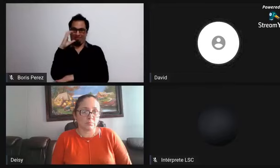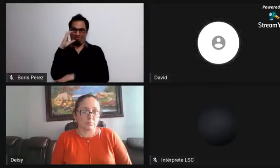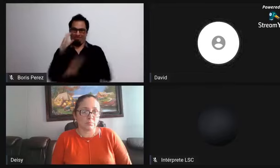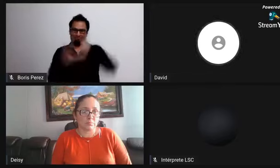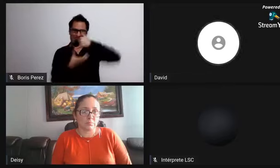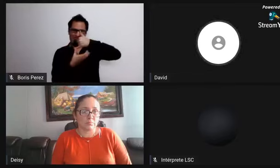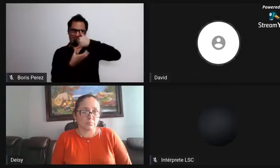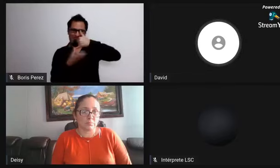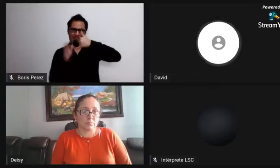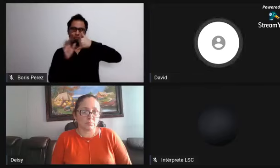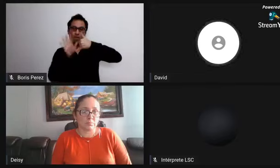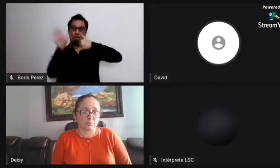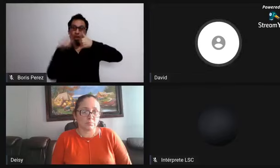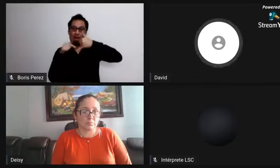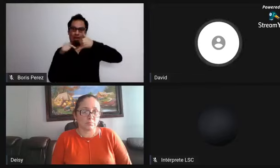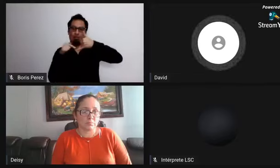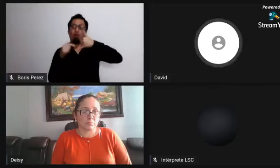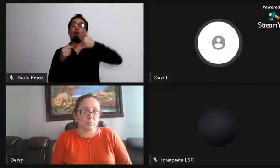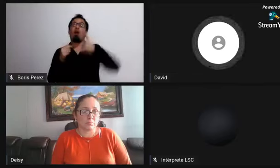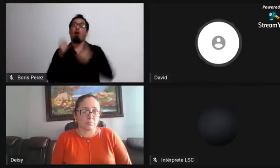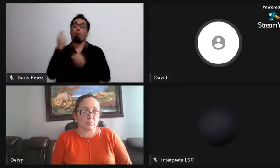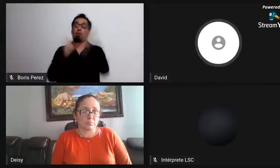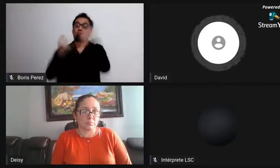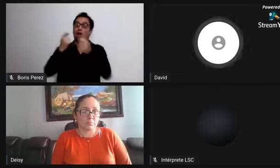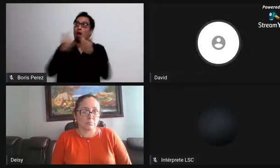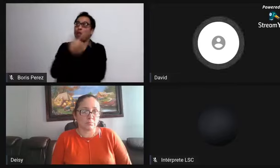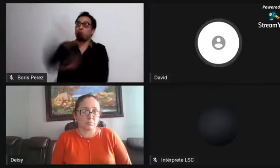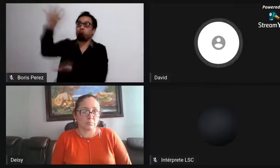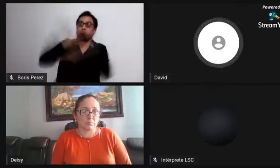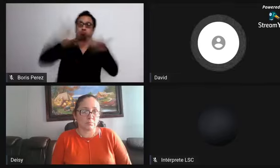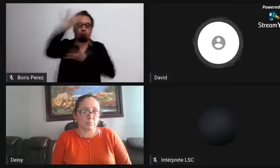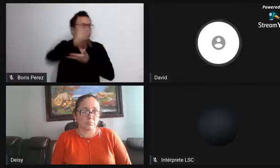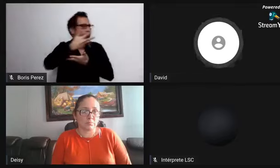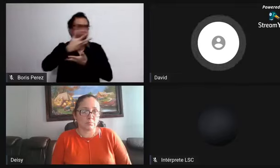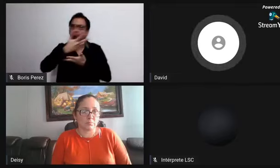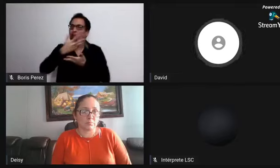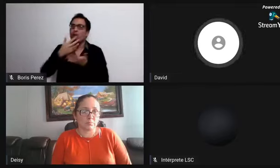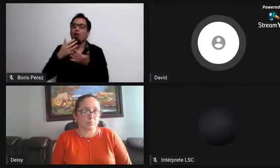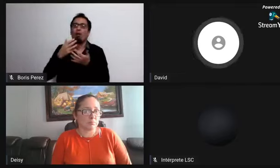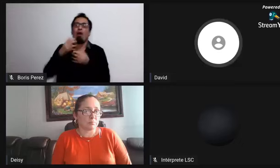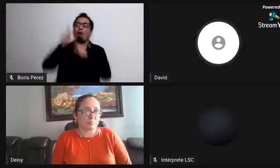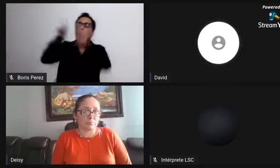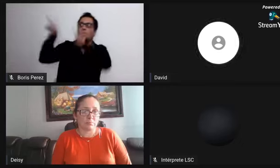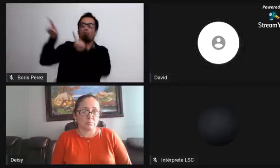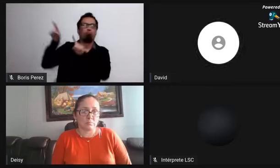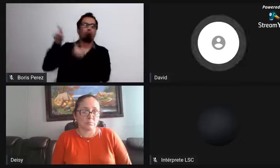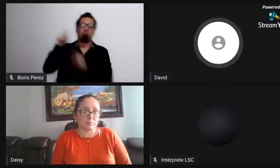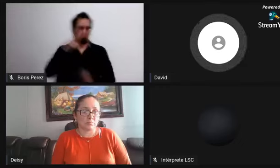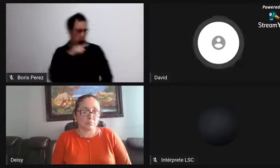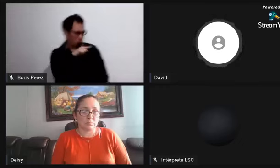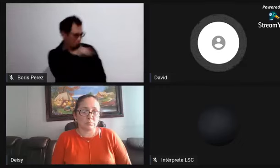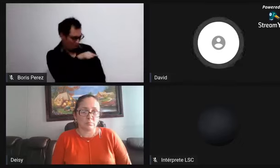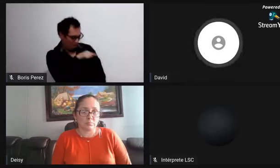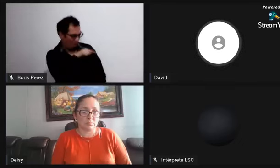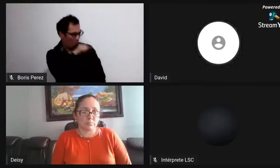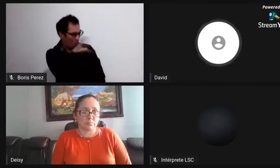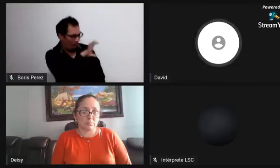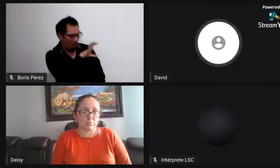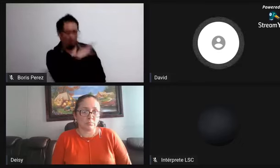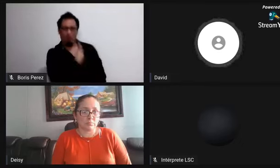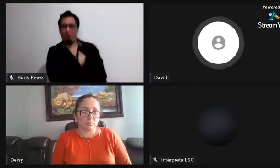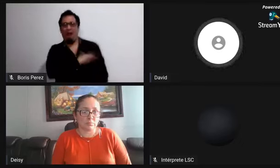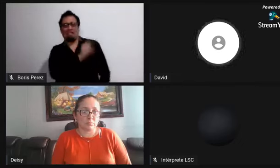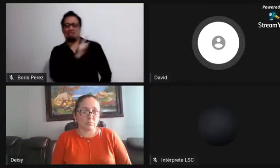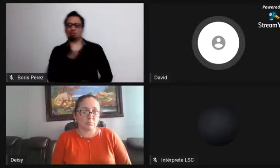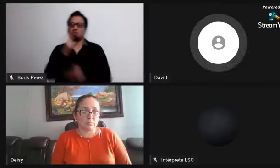batallas, muchas personas tuvieron que dejar su producción de agricultores para irse a la guerra. No obstante, en medio